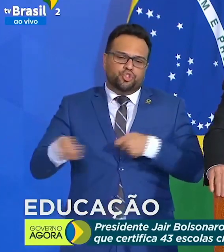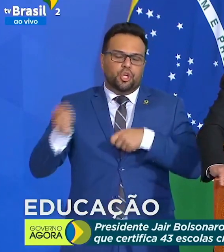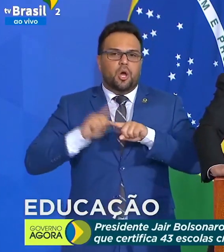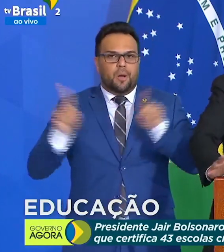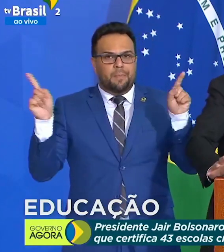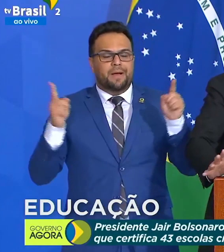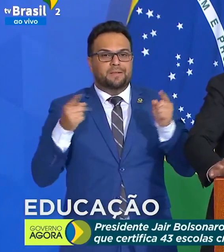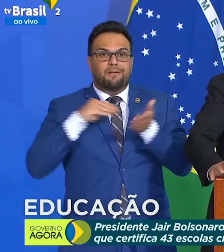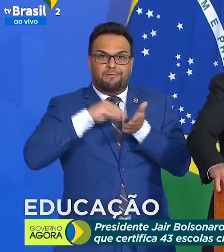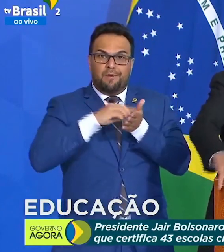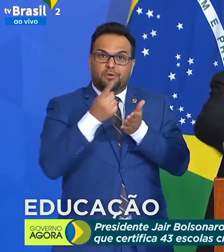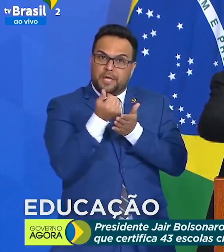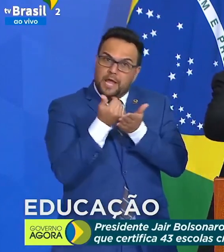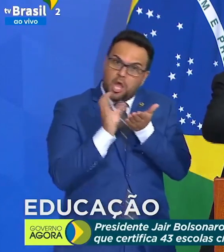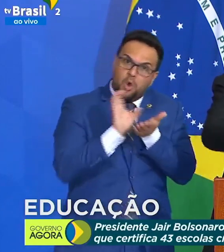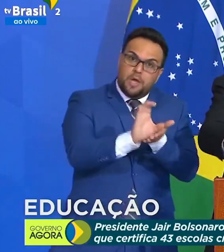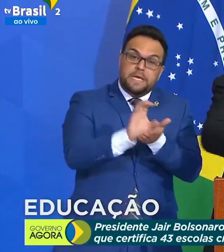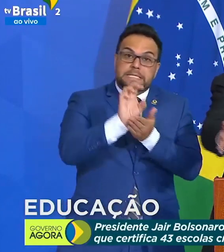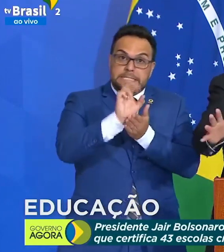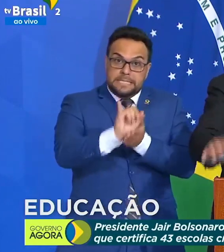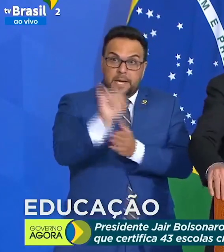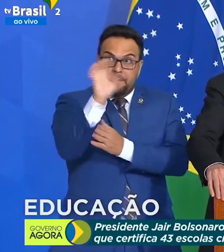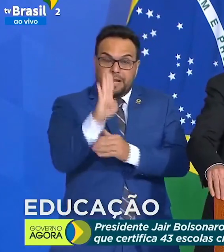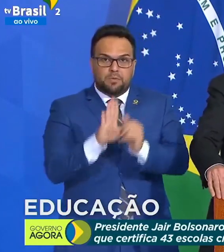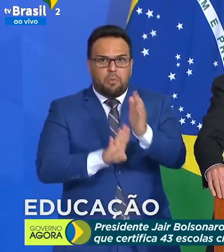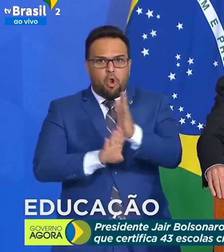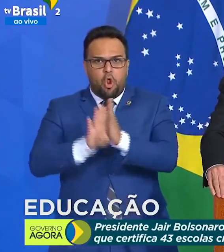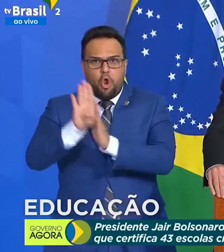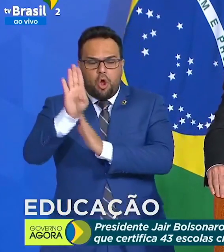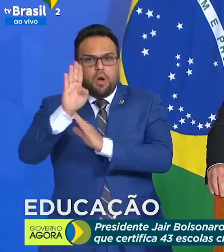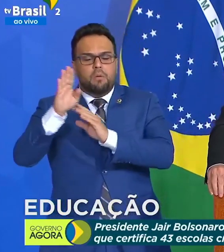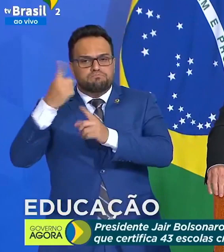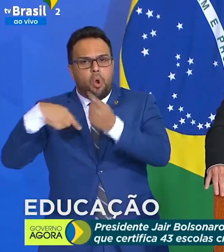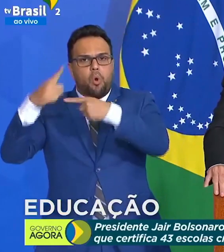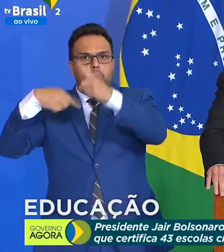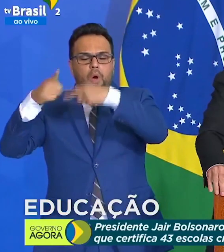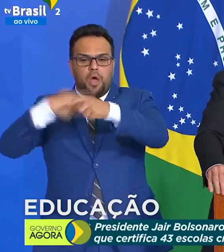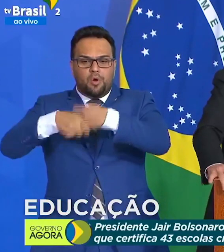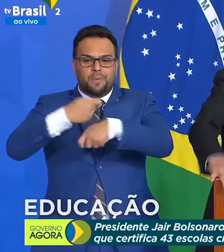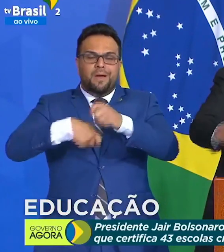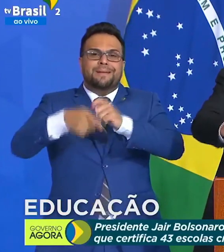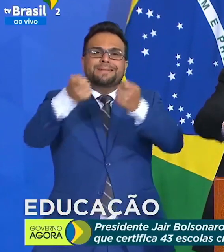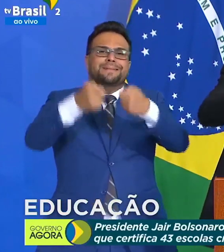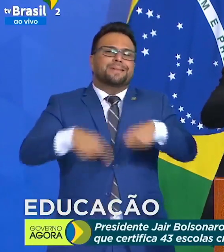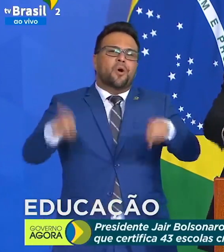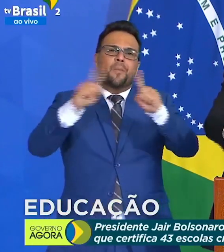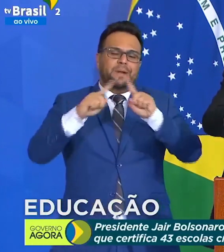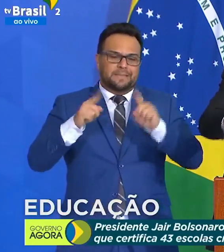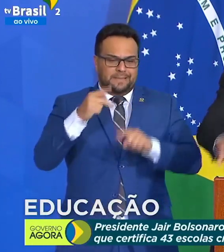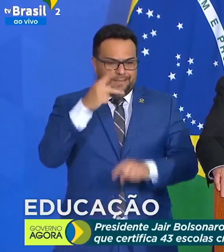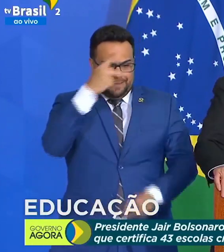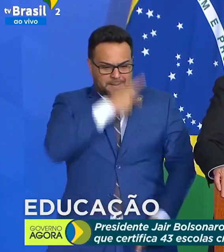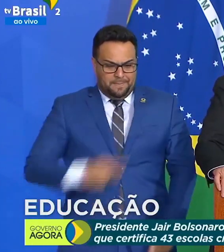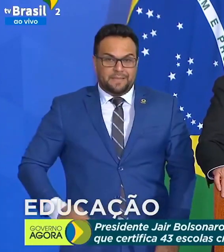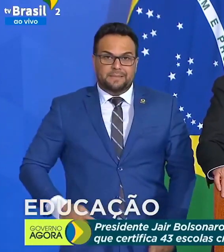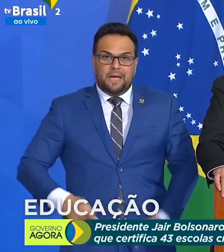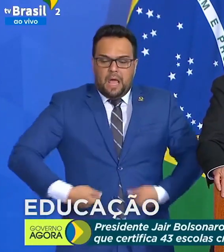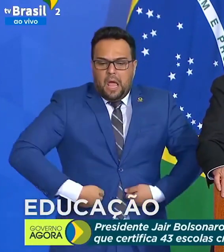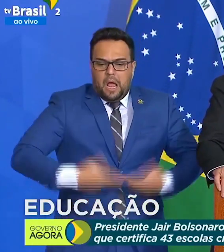se o Brasil deslanchar na economia, você não precisa de recurso público. Não precisa de um presidente gastando bilhões por